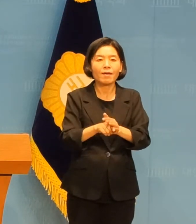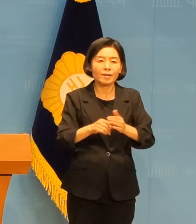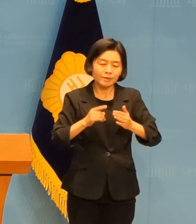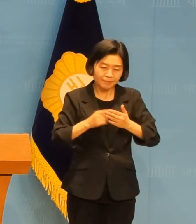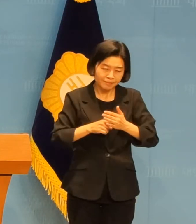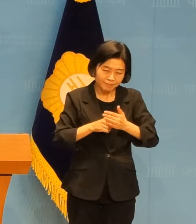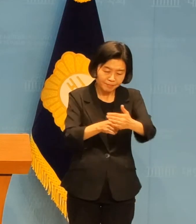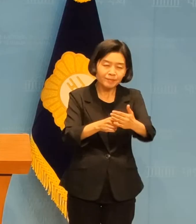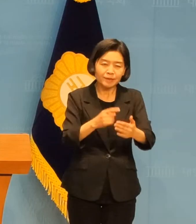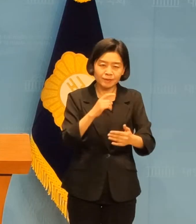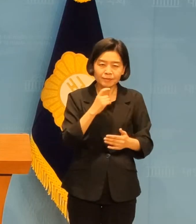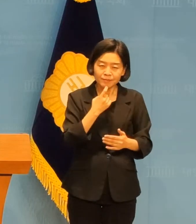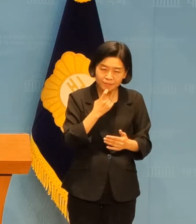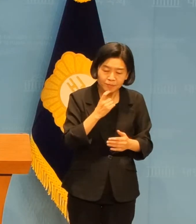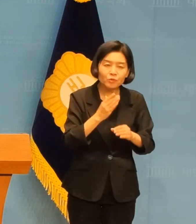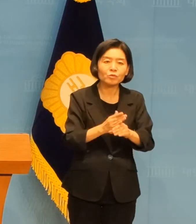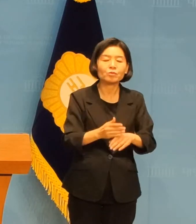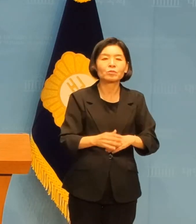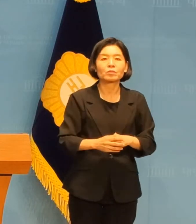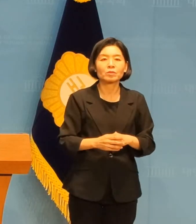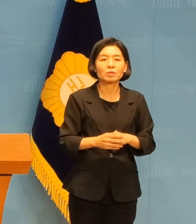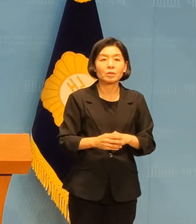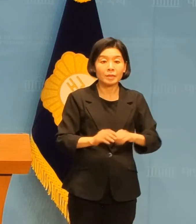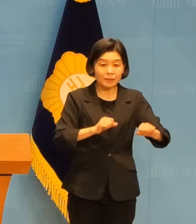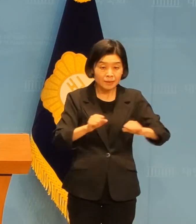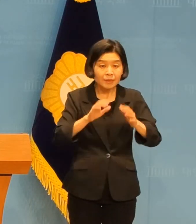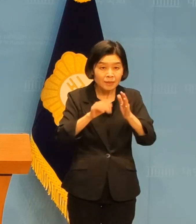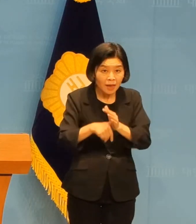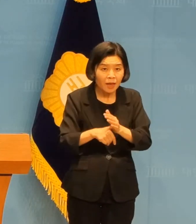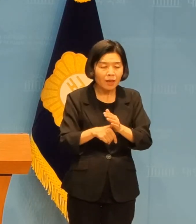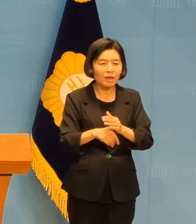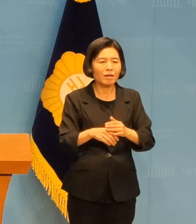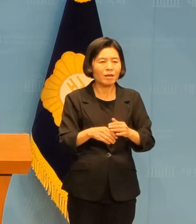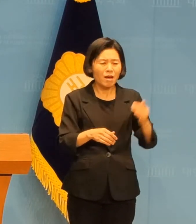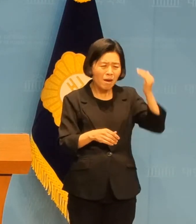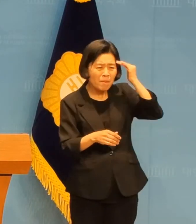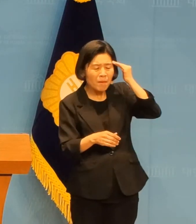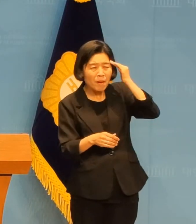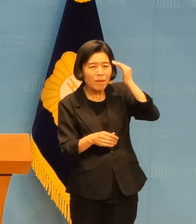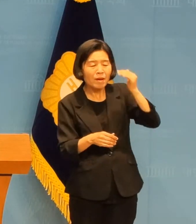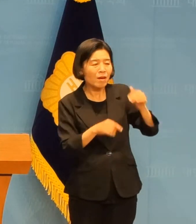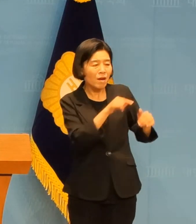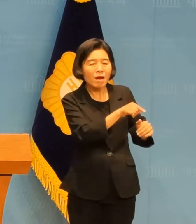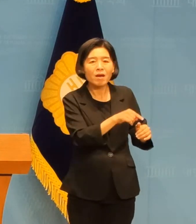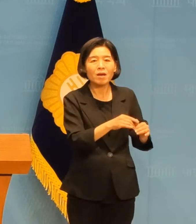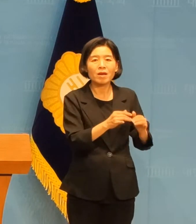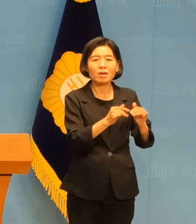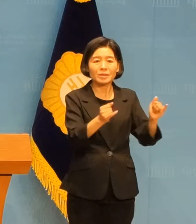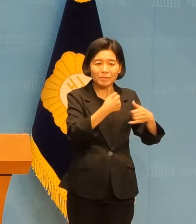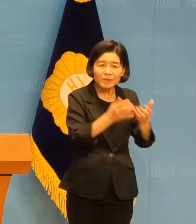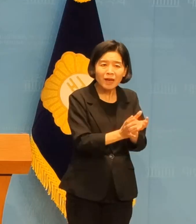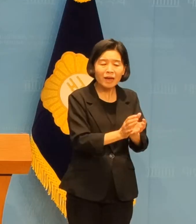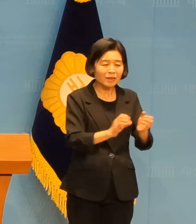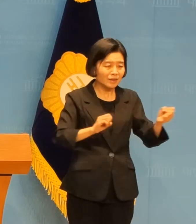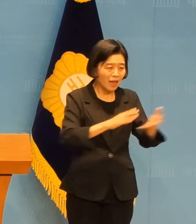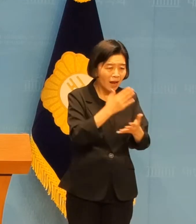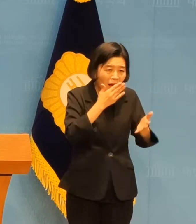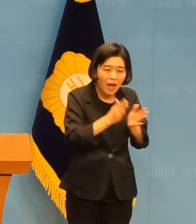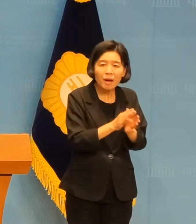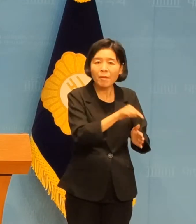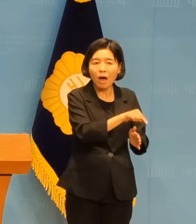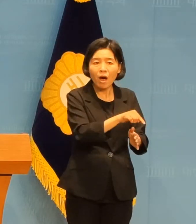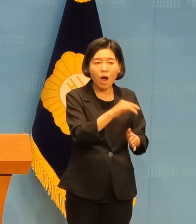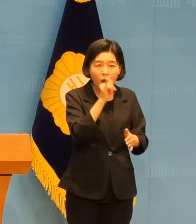나가고 있습니다. 그 행보에 거듭 걸림돌이 되어가며 내란 정당을 자임한다면